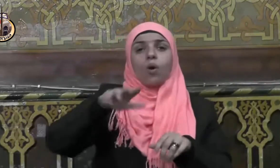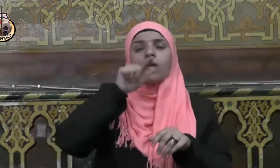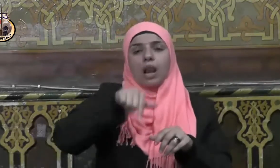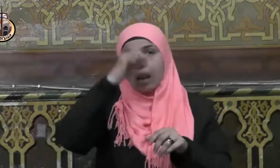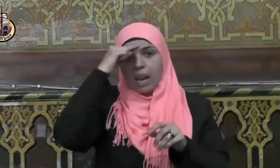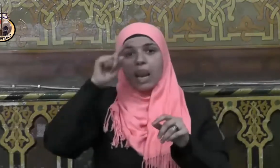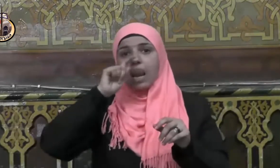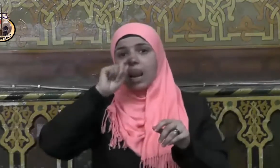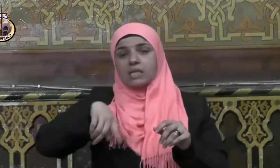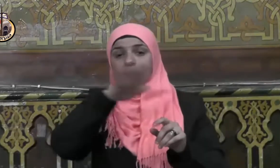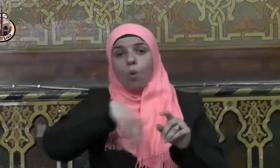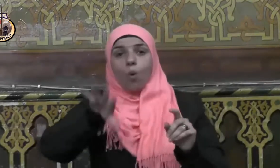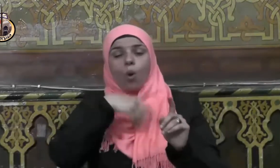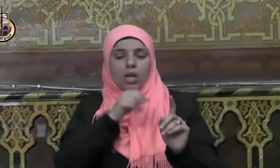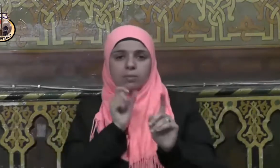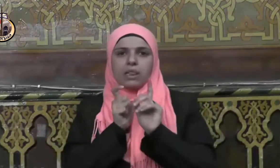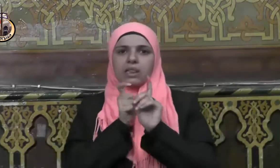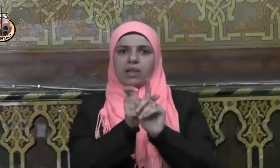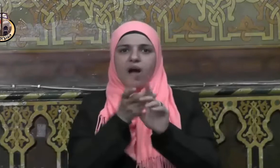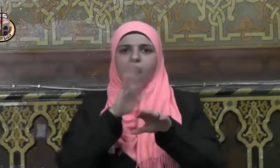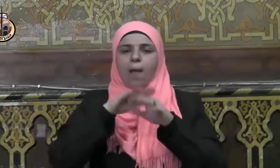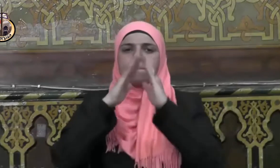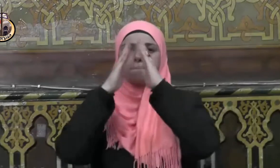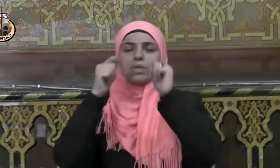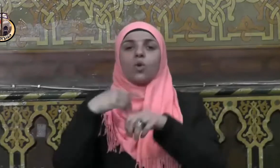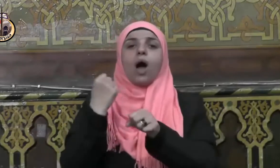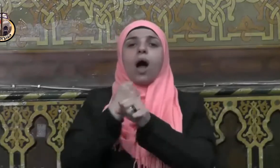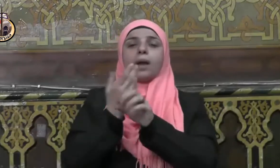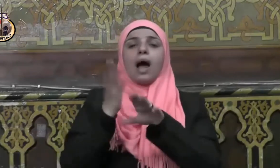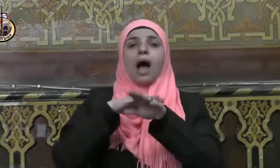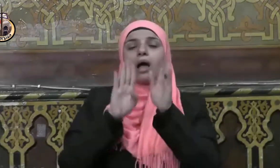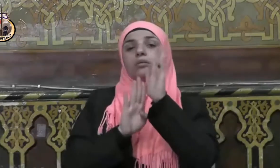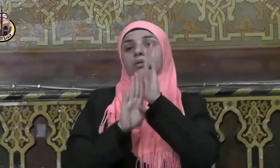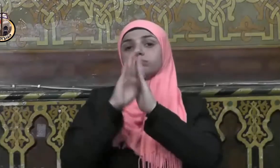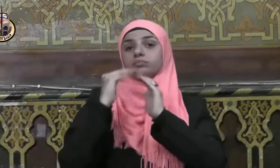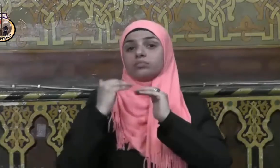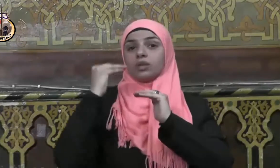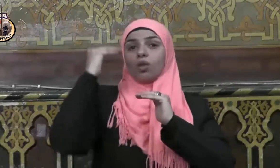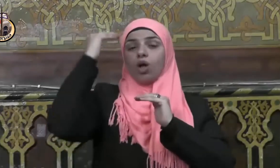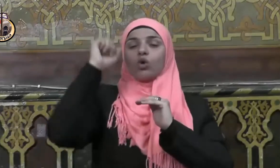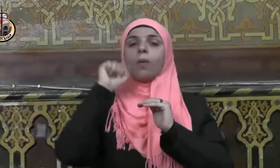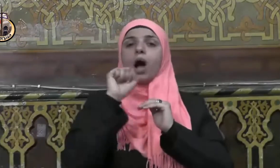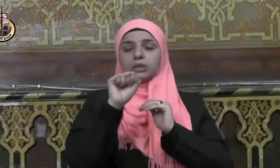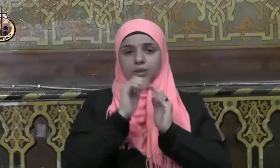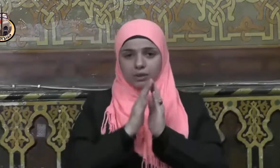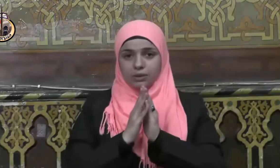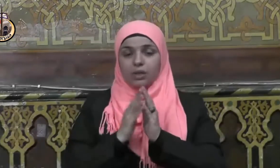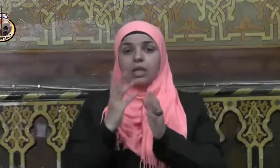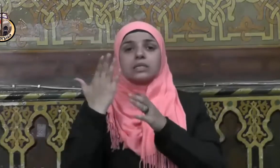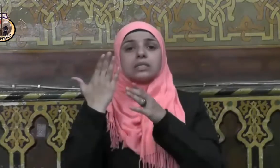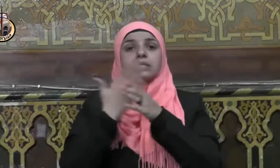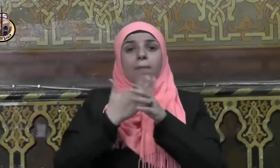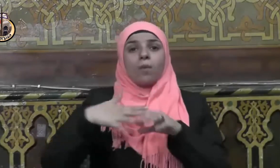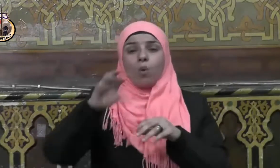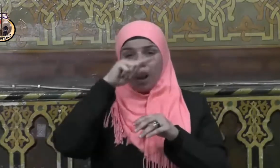عنها والعمل في سبيل نهضتها ورقيها إنما هو واجب